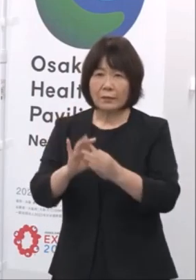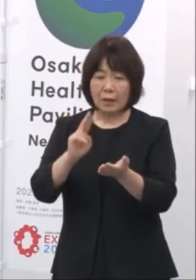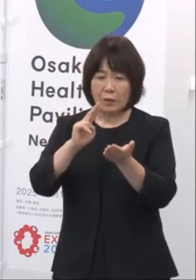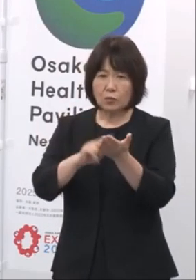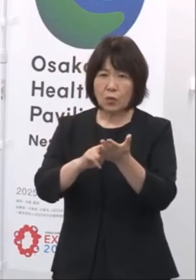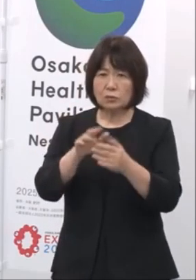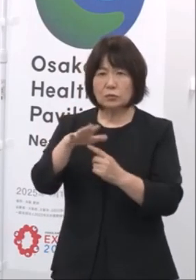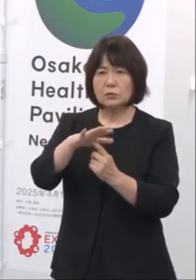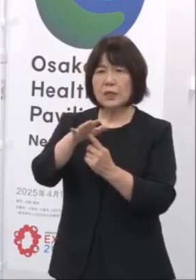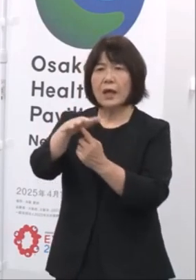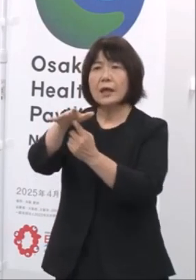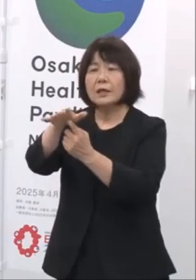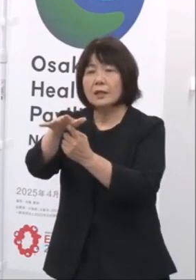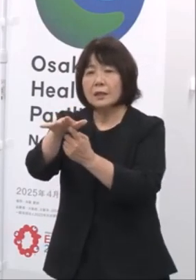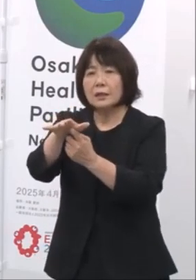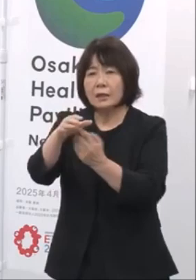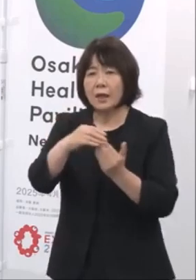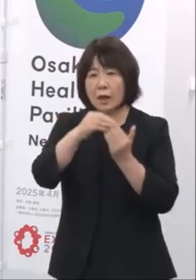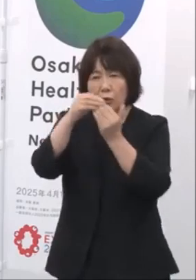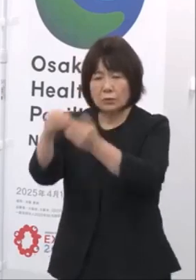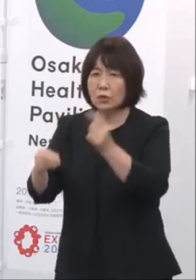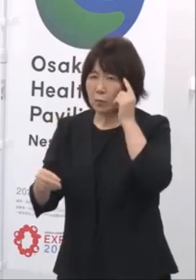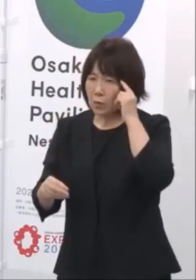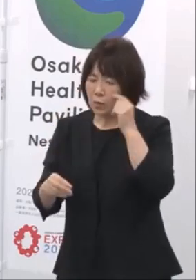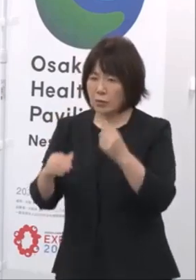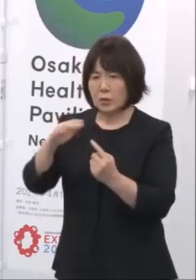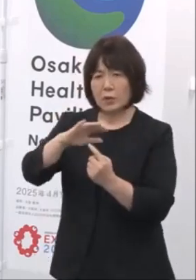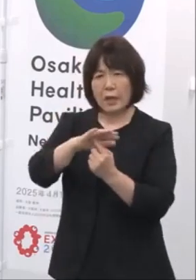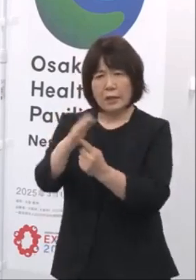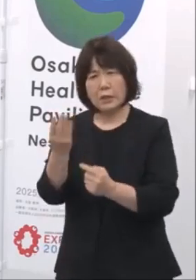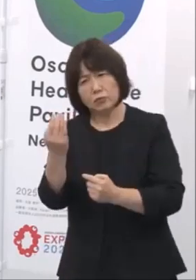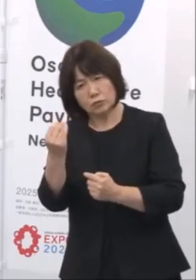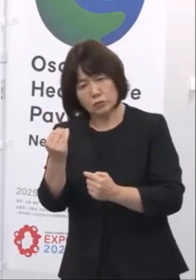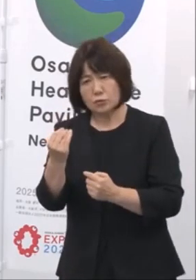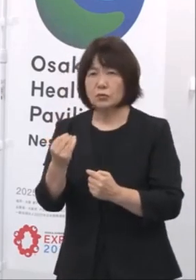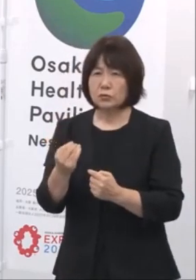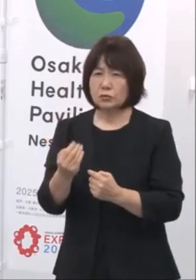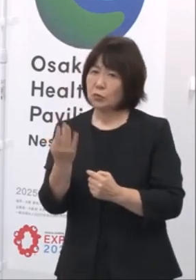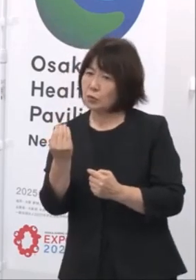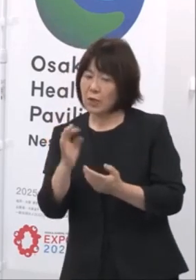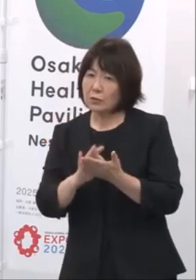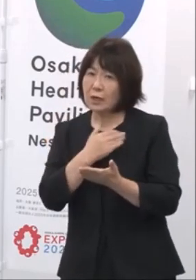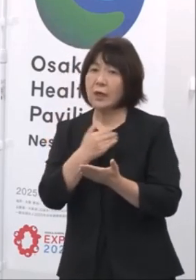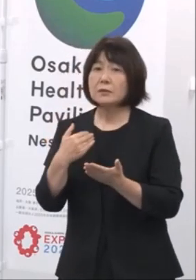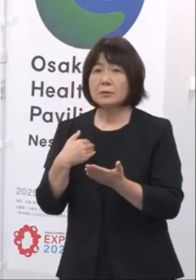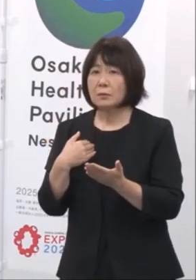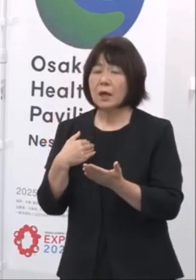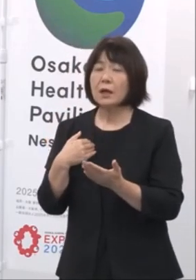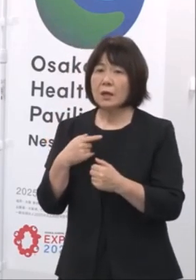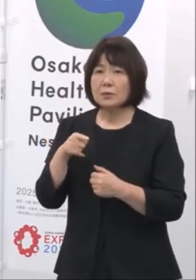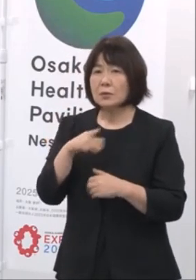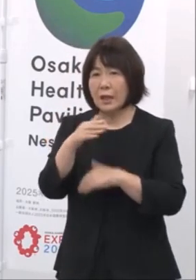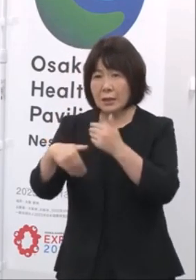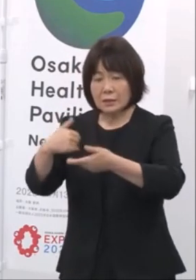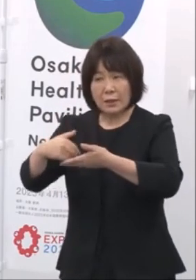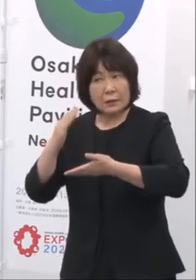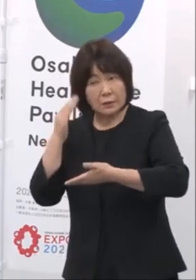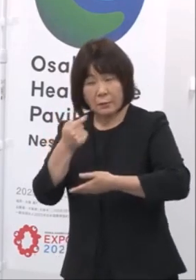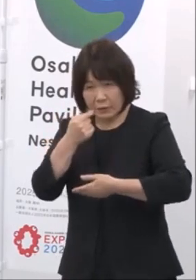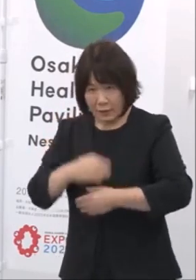ても一体ドクターヘリが何機あって、どのぐらい使えるのかというところが大事になるかと思うんですけど、そのあたりはもうお聞きされているんで